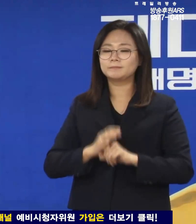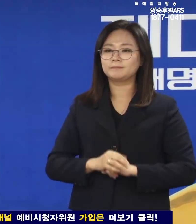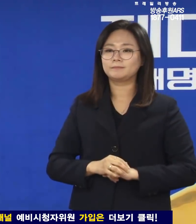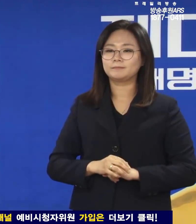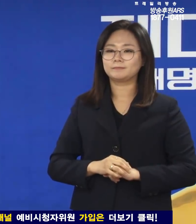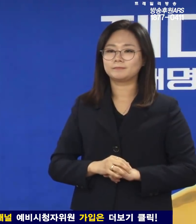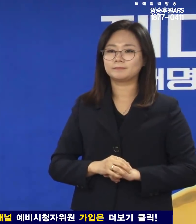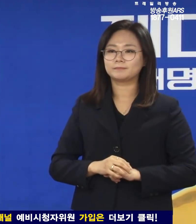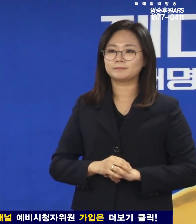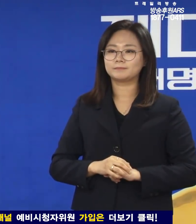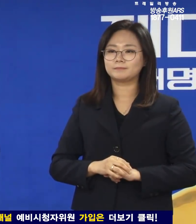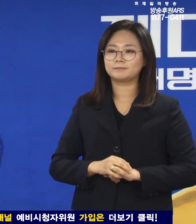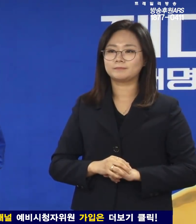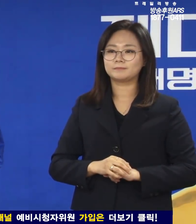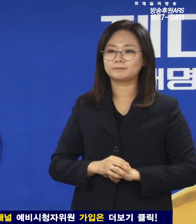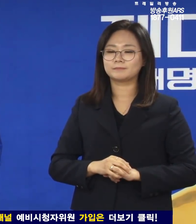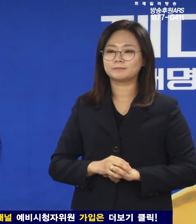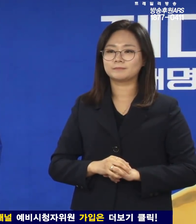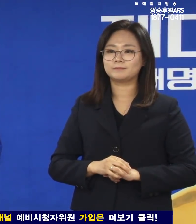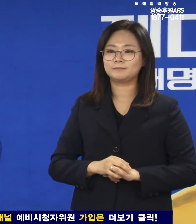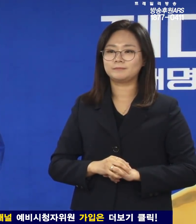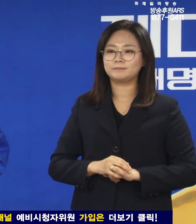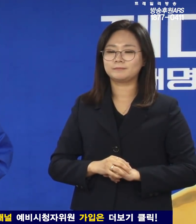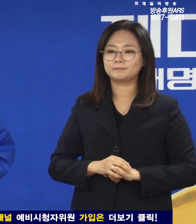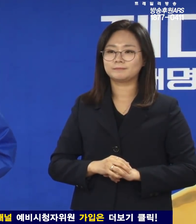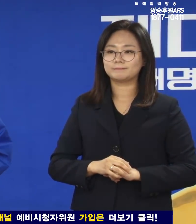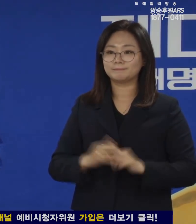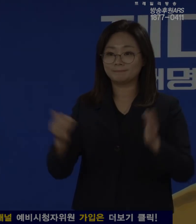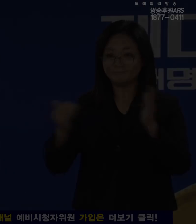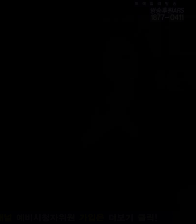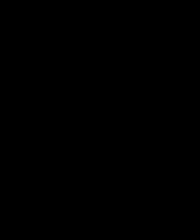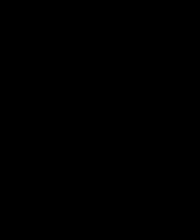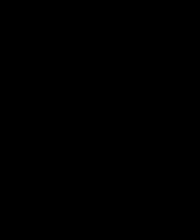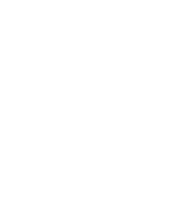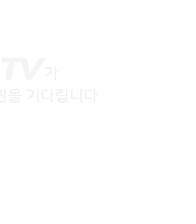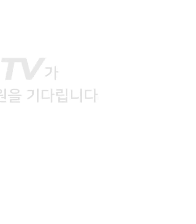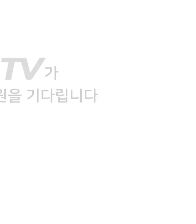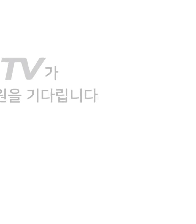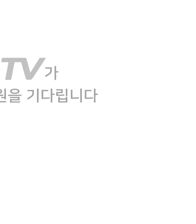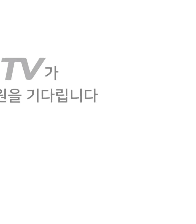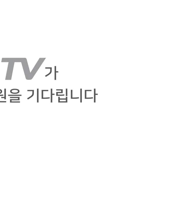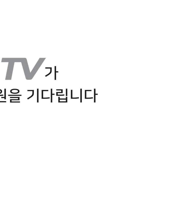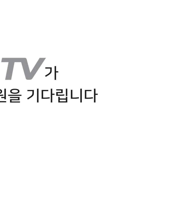있습니다. 네, 이상입니다.